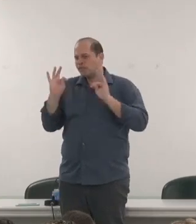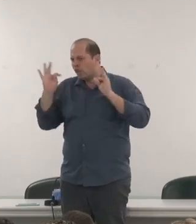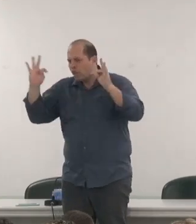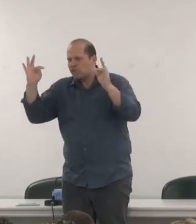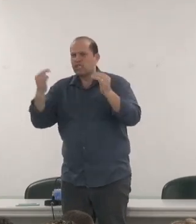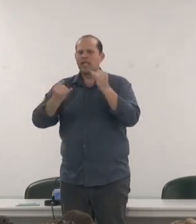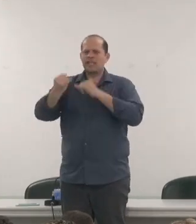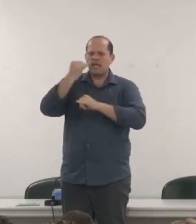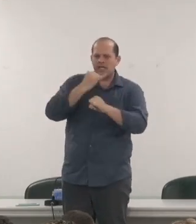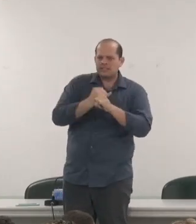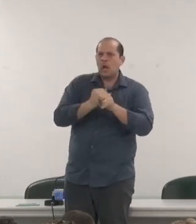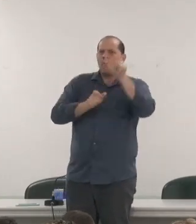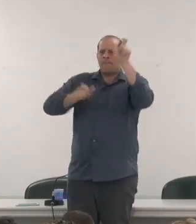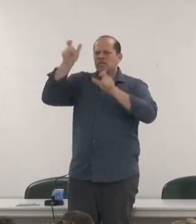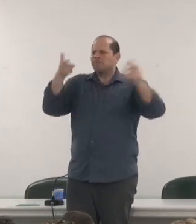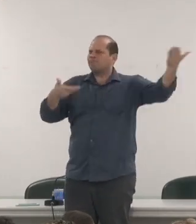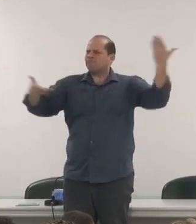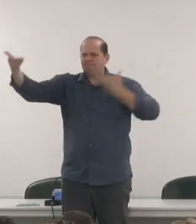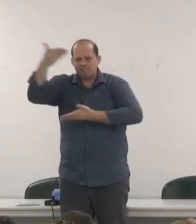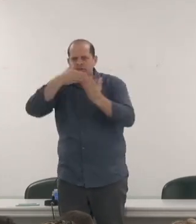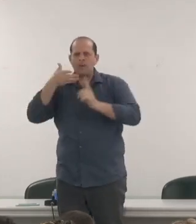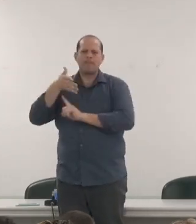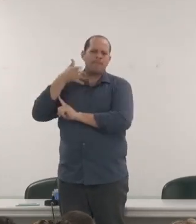pragmático. E aí, usando,